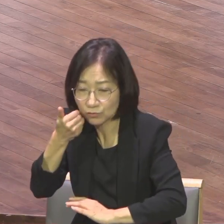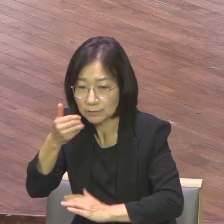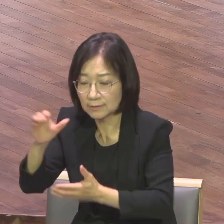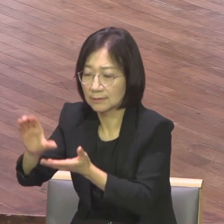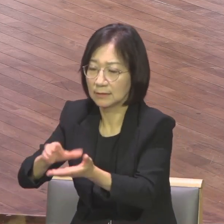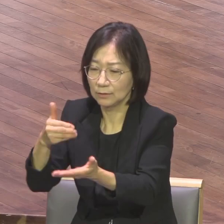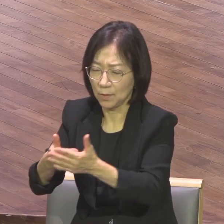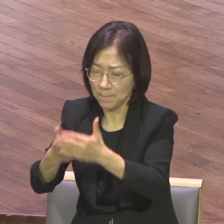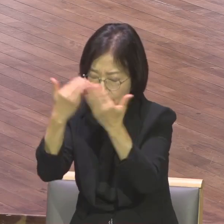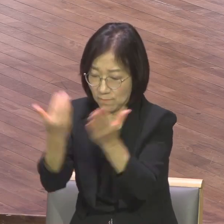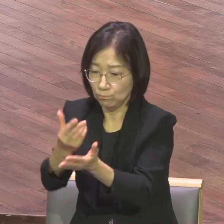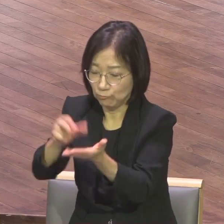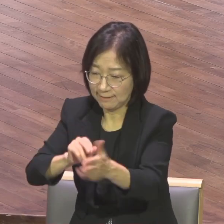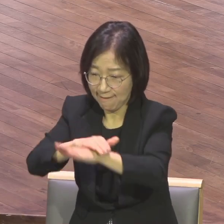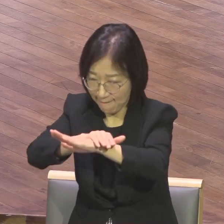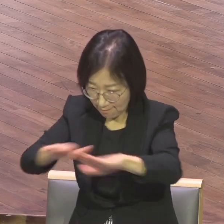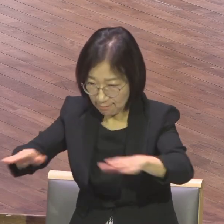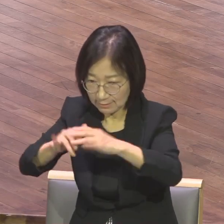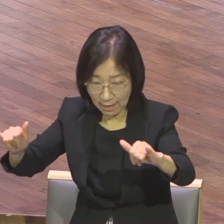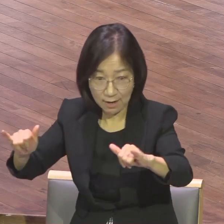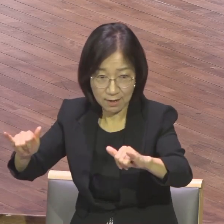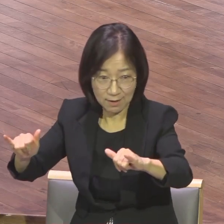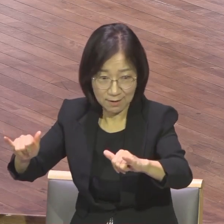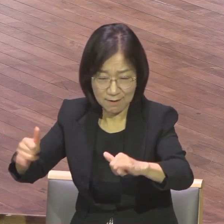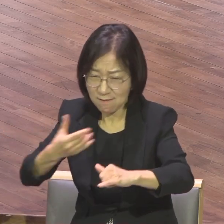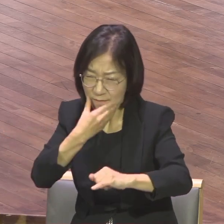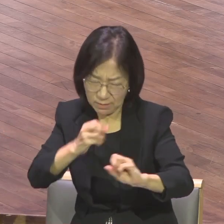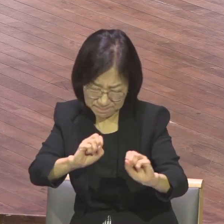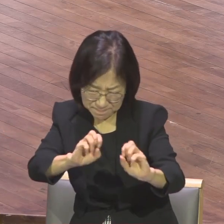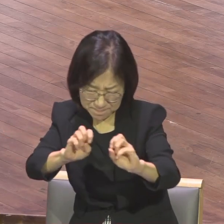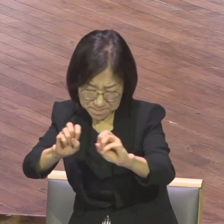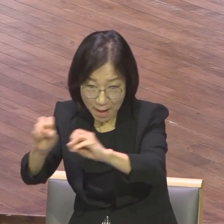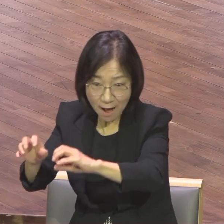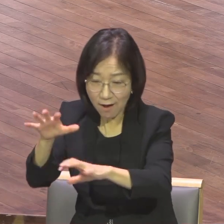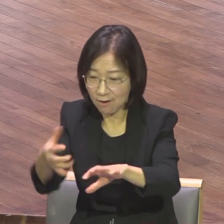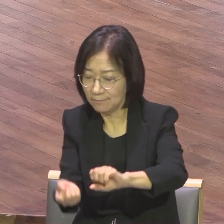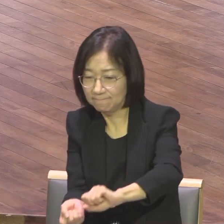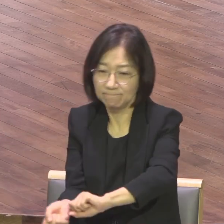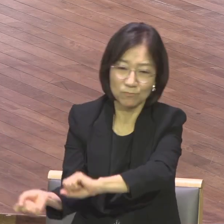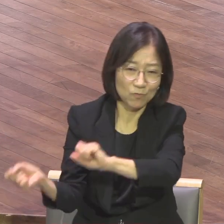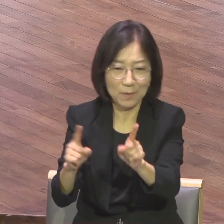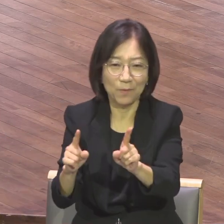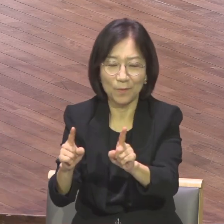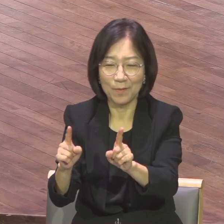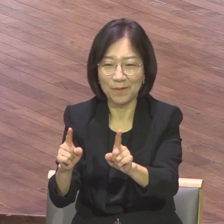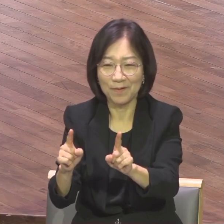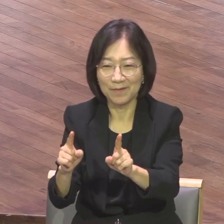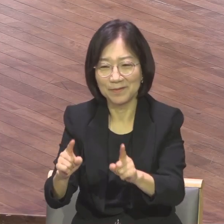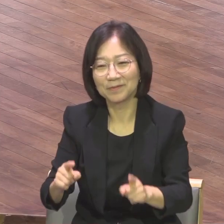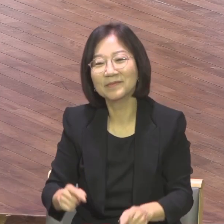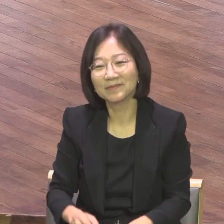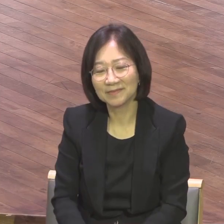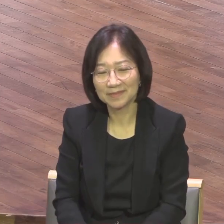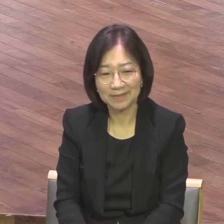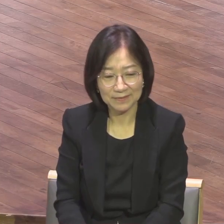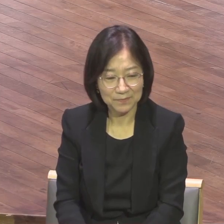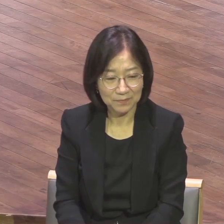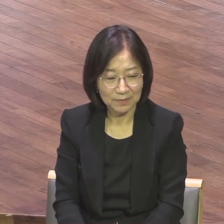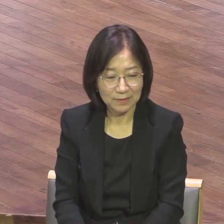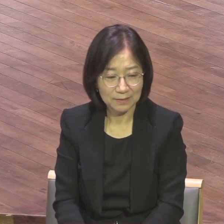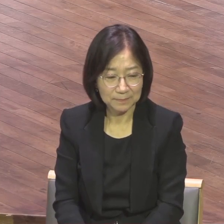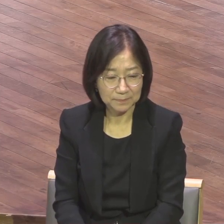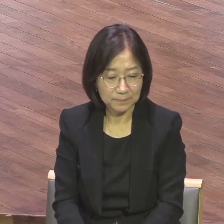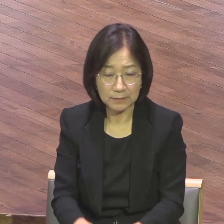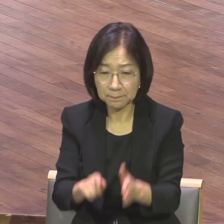해결자라는 이 놀라운 이 영적 현장을 회복시켜 나가자. 답이 없잖아요. 답이. 세상 사람들